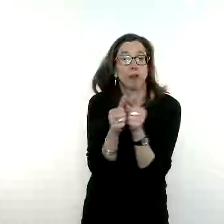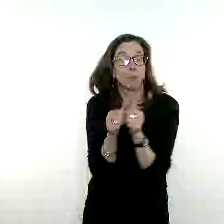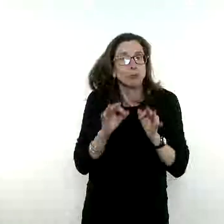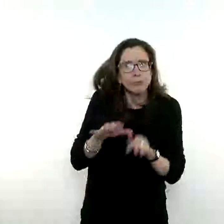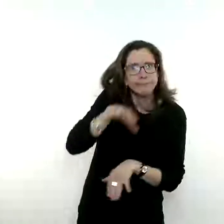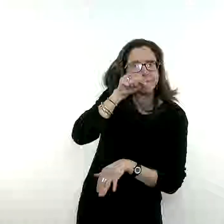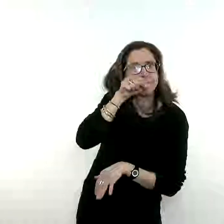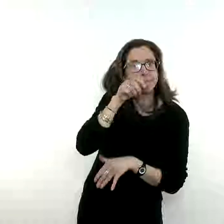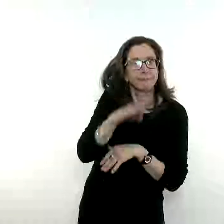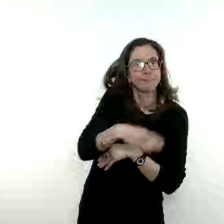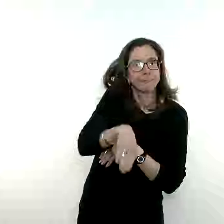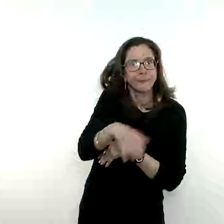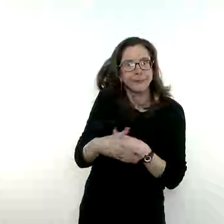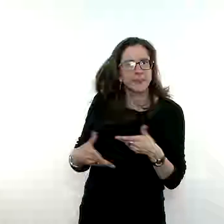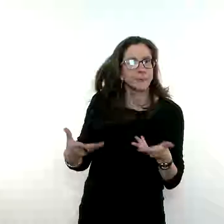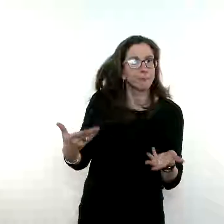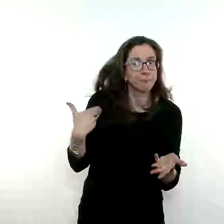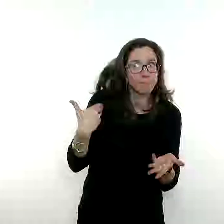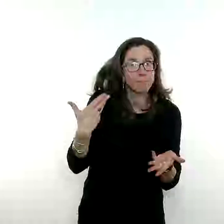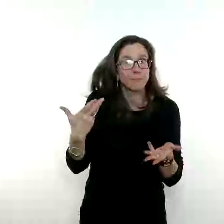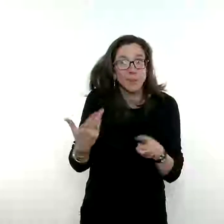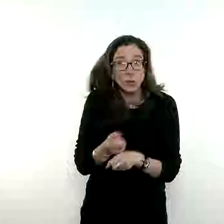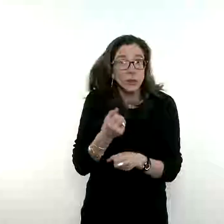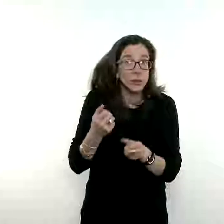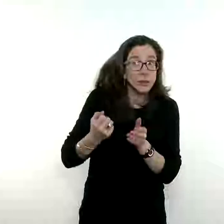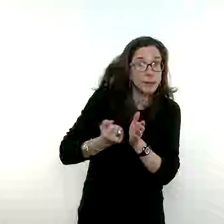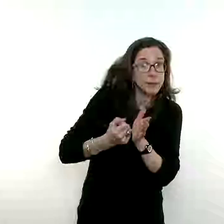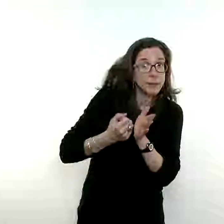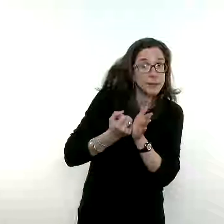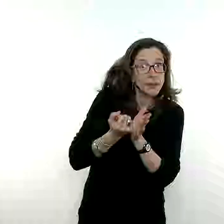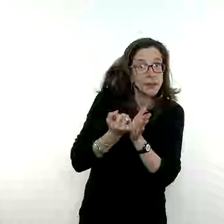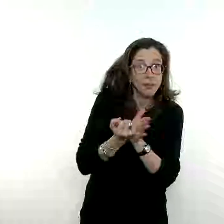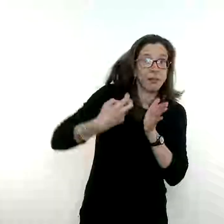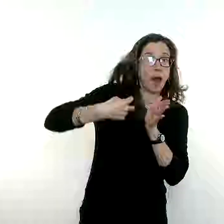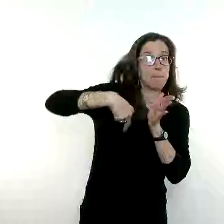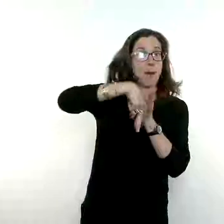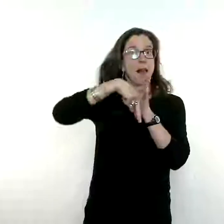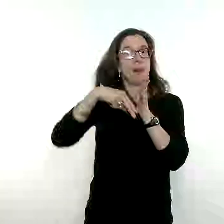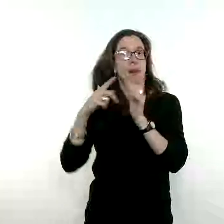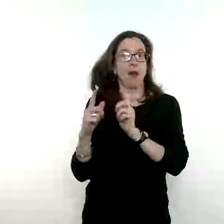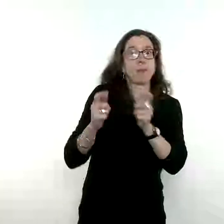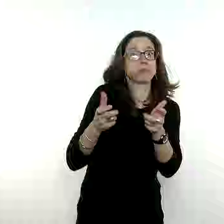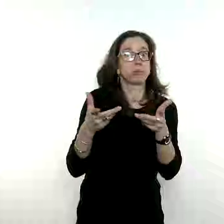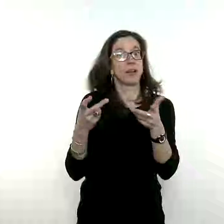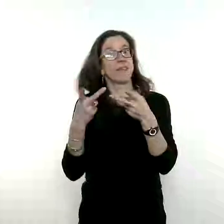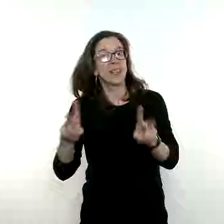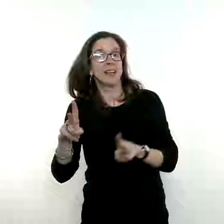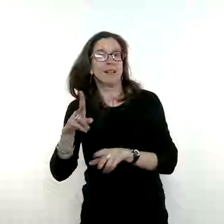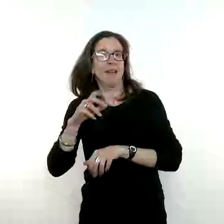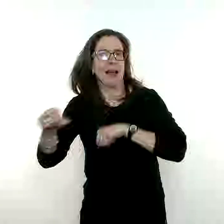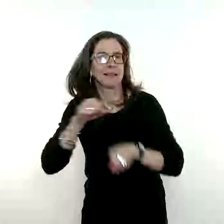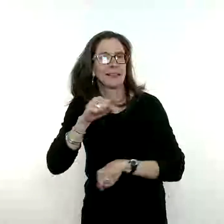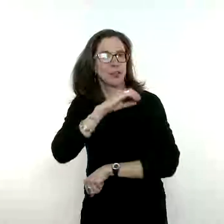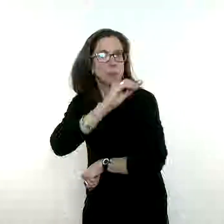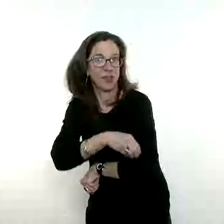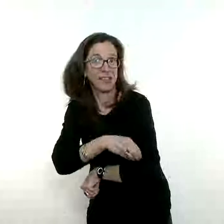accumulé ses 4 sur 4 au niveau du label des villes actives et sportives. Donc on vient amener une petite pierre en plus à l'édifice,